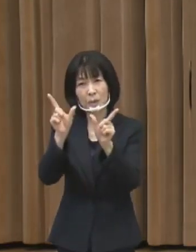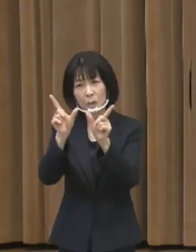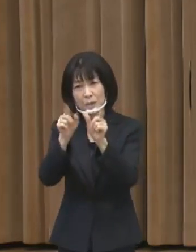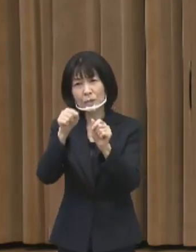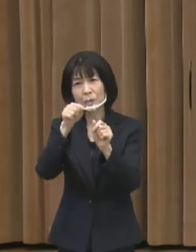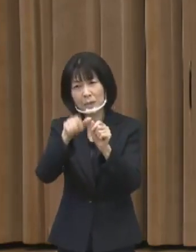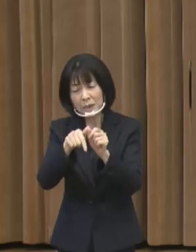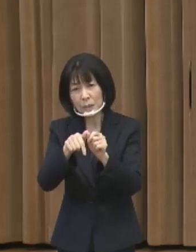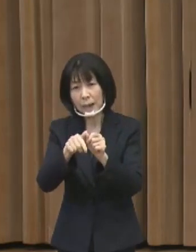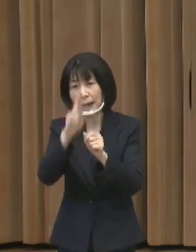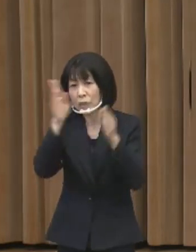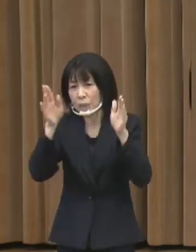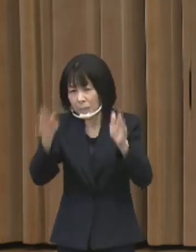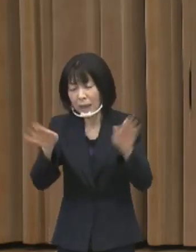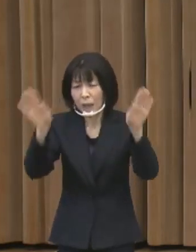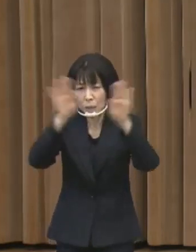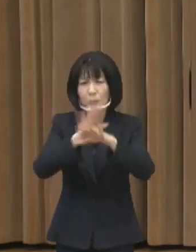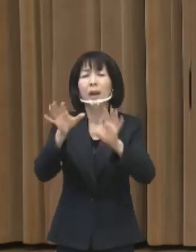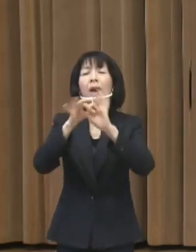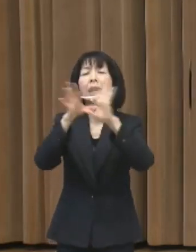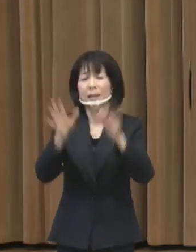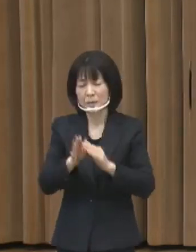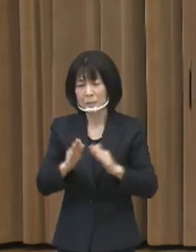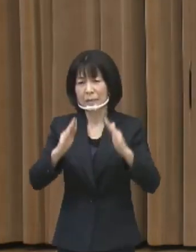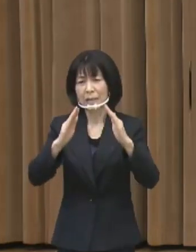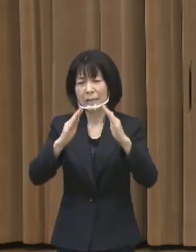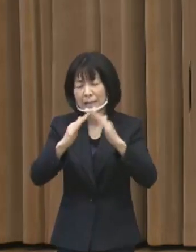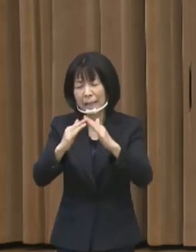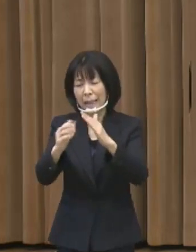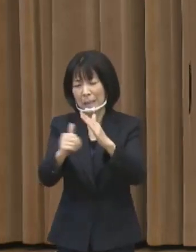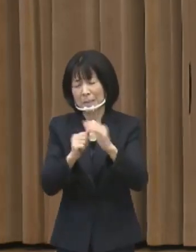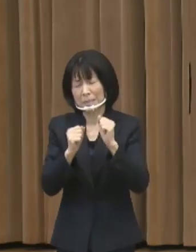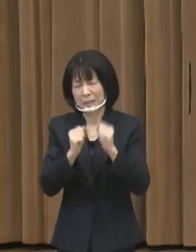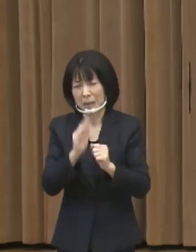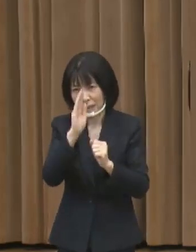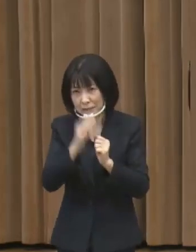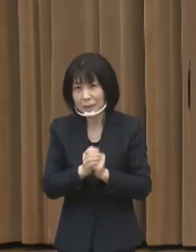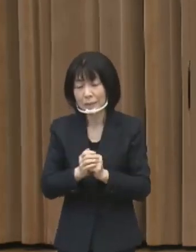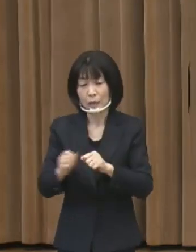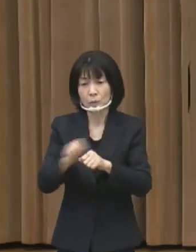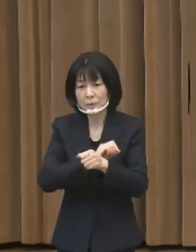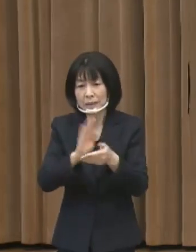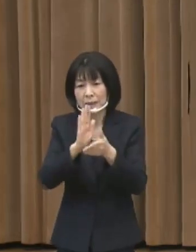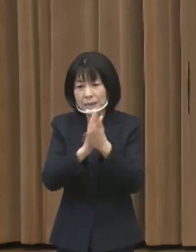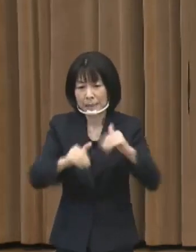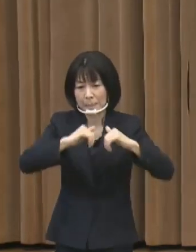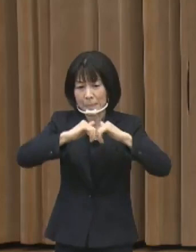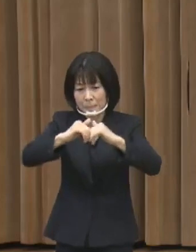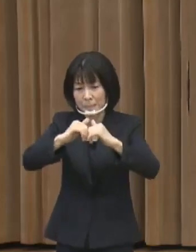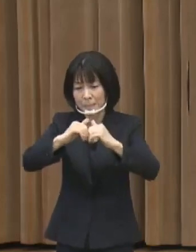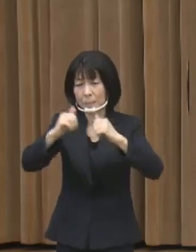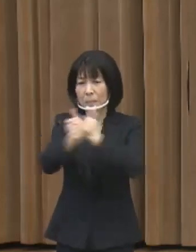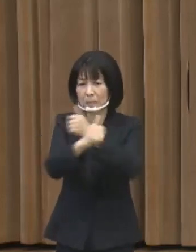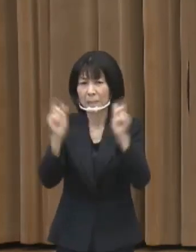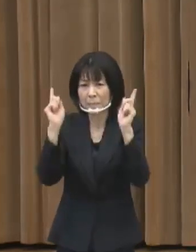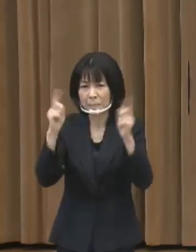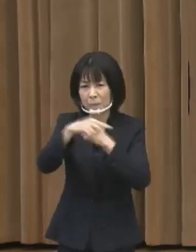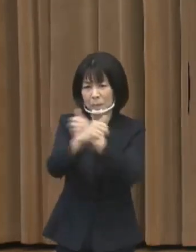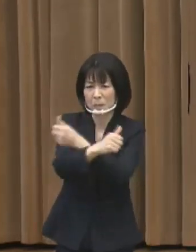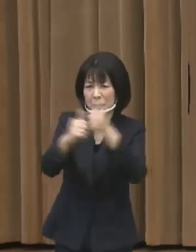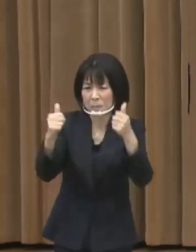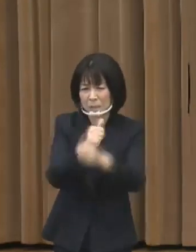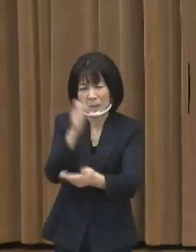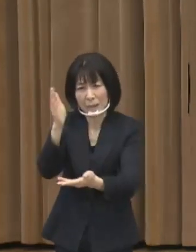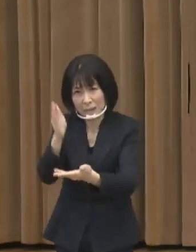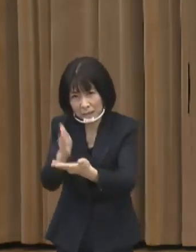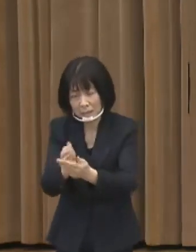日中を含め、不要不急の外出や移動、特に県境をまたぐ行楽地などとの往来は避け、人